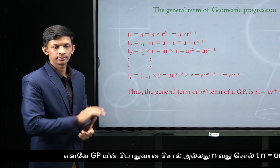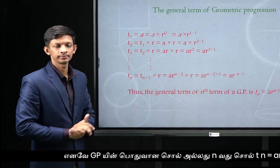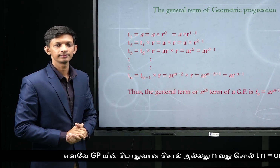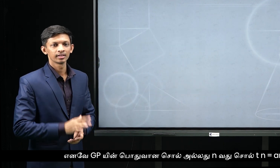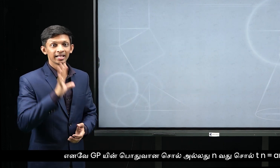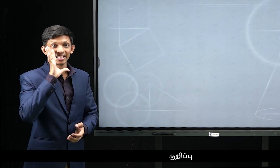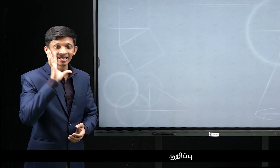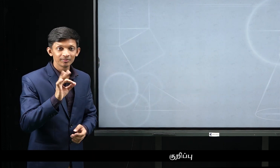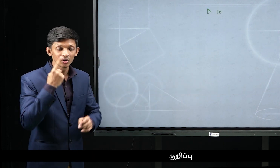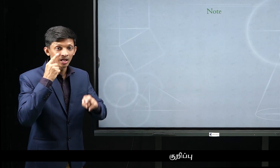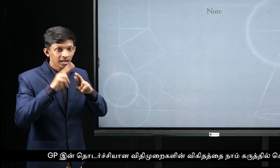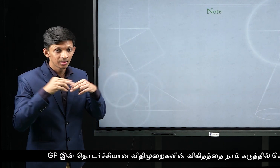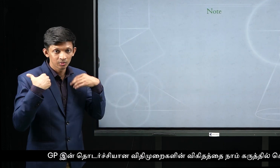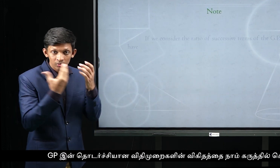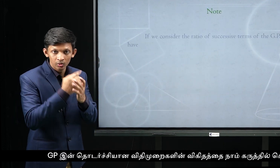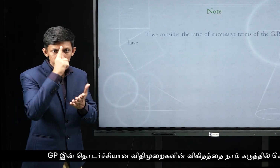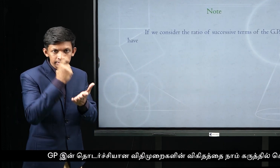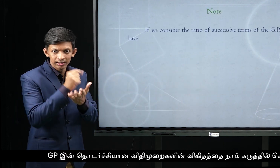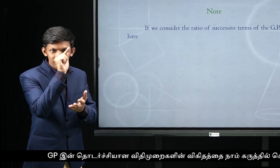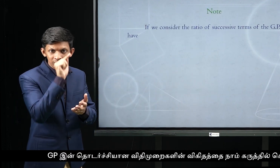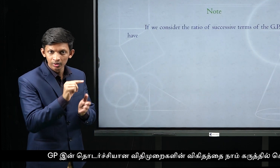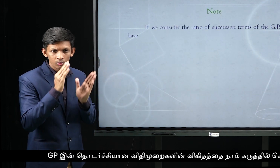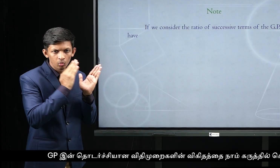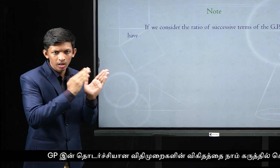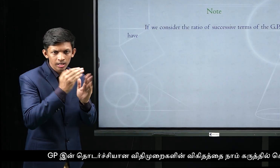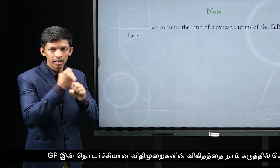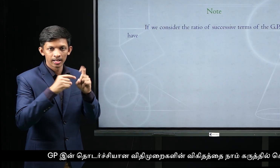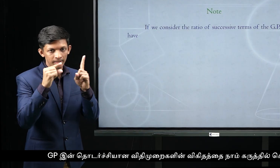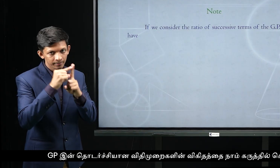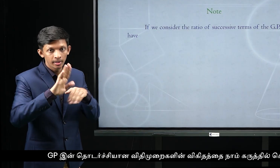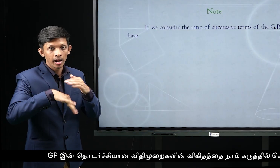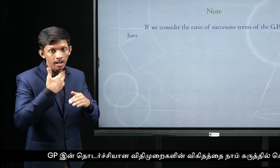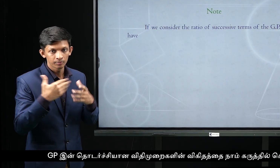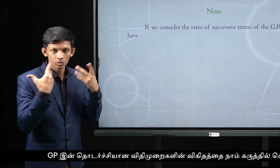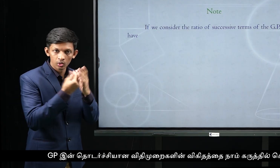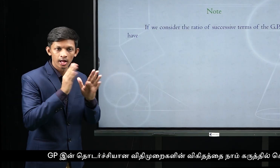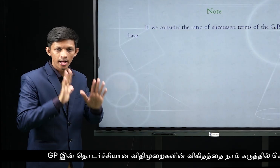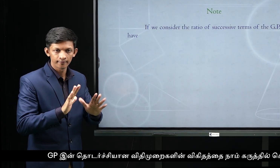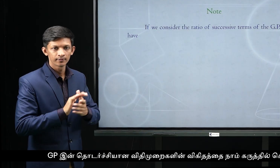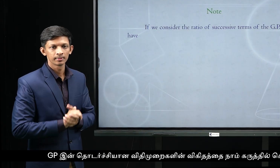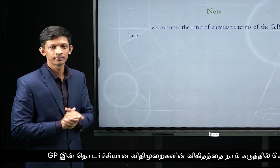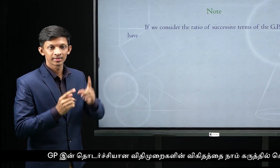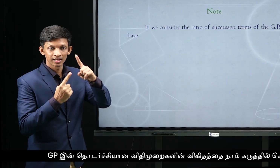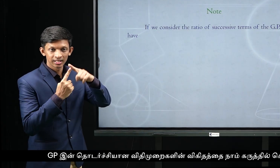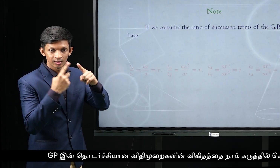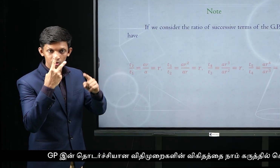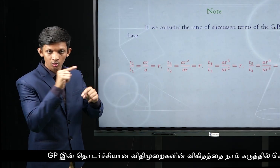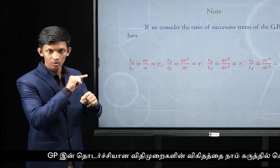1. குறிப்பு: ஜிபியின் தொடர்ச்சியான விதிமுறைகளின் விகிதத்தை நாம் கருத்தில் கொள்ளலாம்.